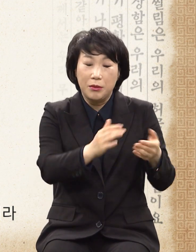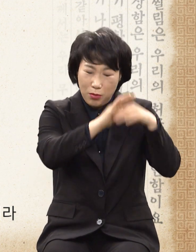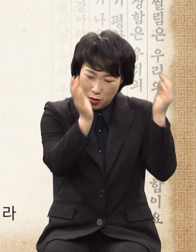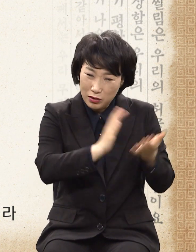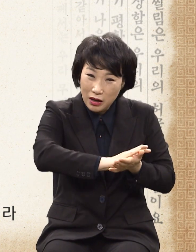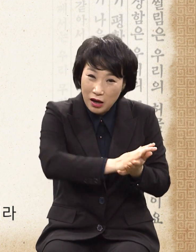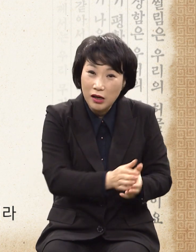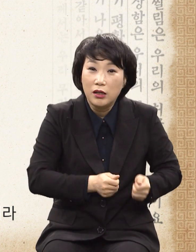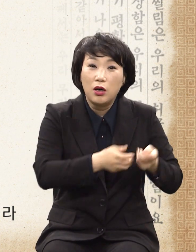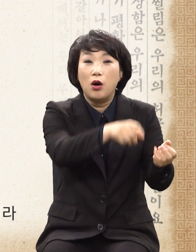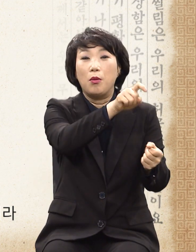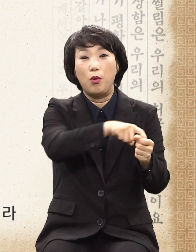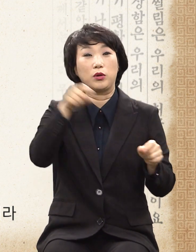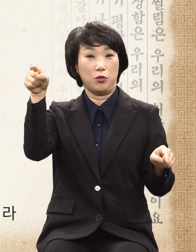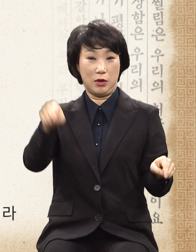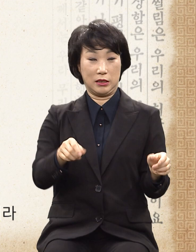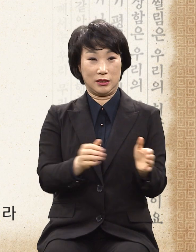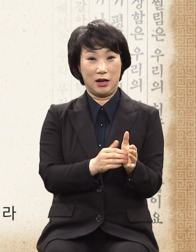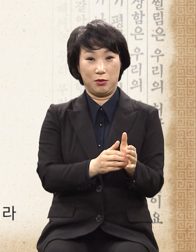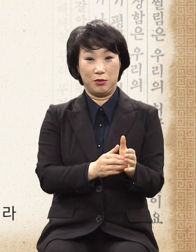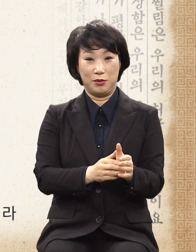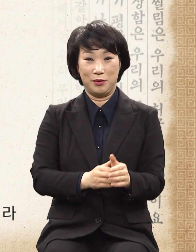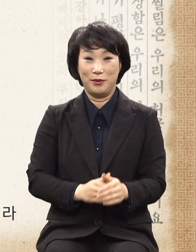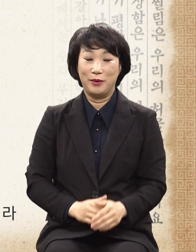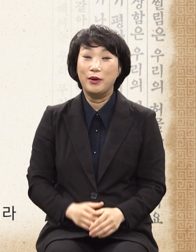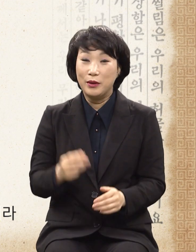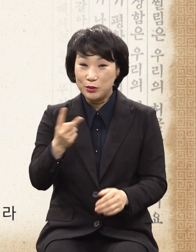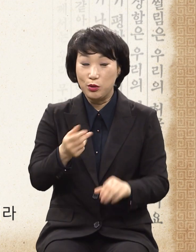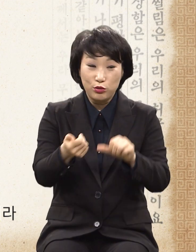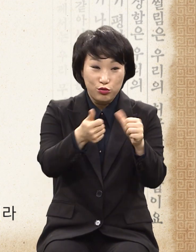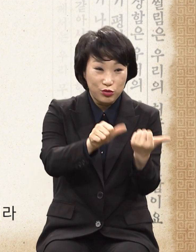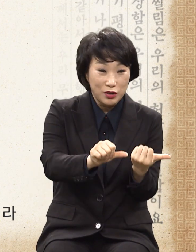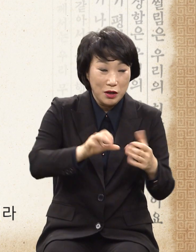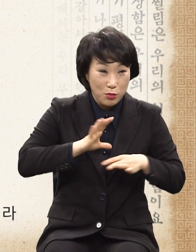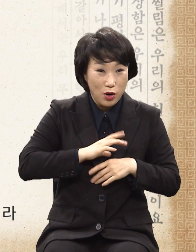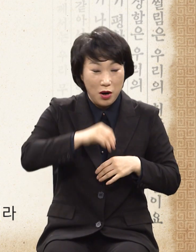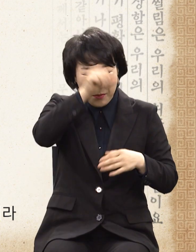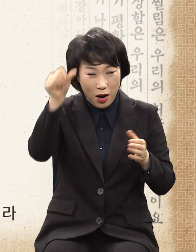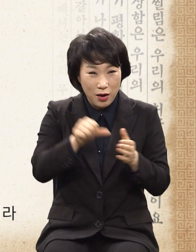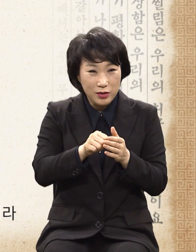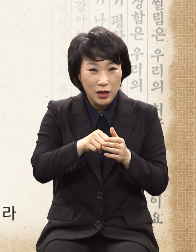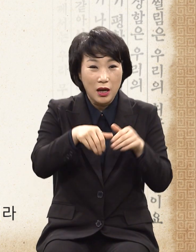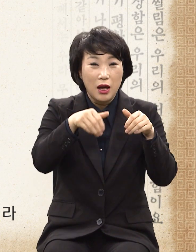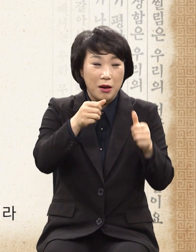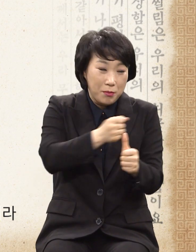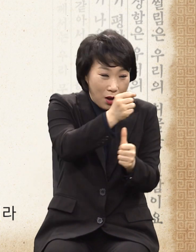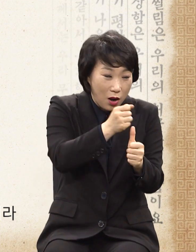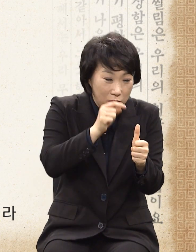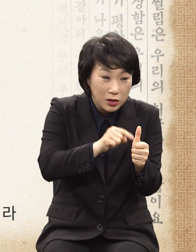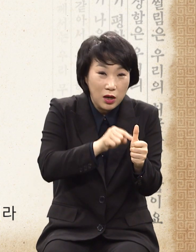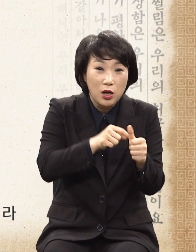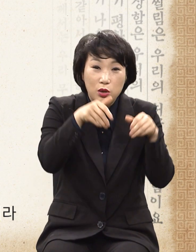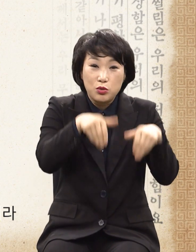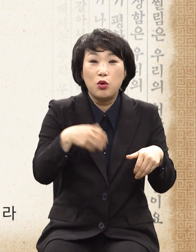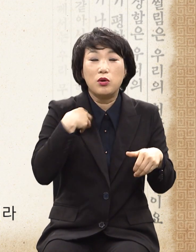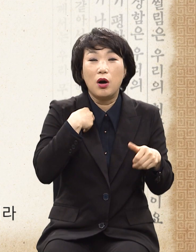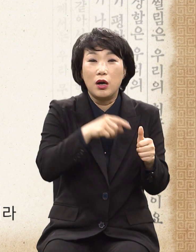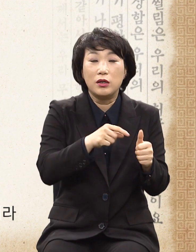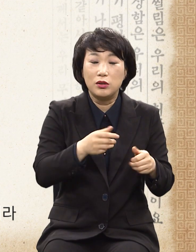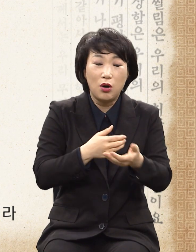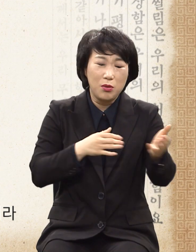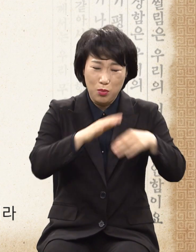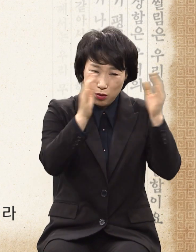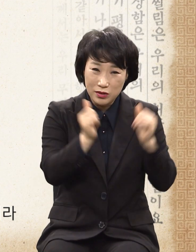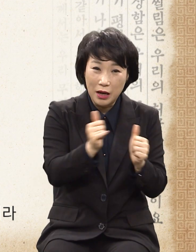마귀를 없이 하시며 또 죽기를 무서함으로 일생에 매여 종로로 타는